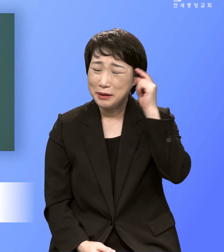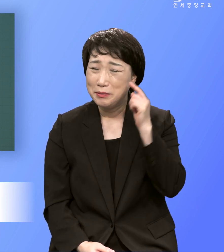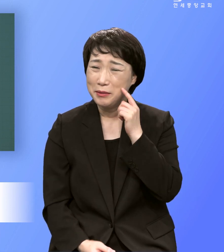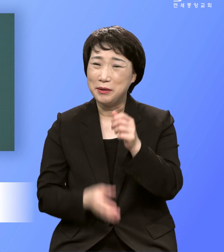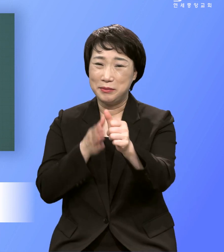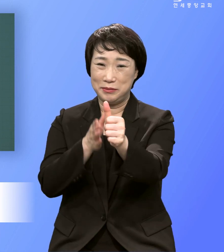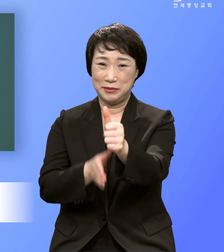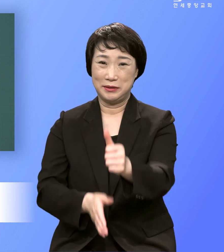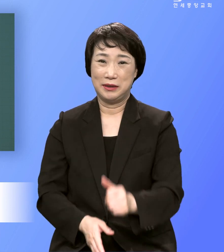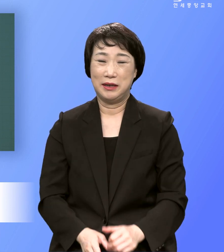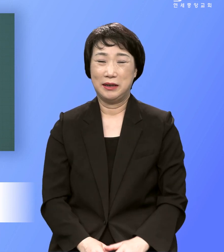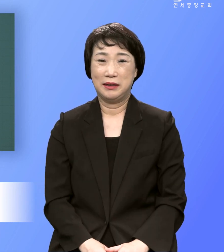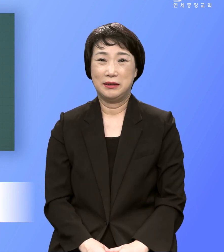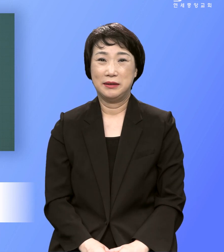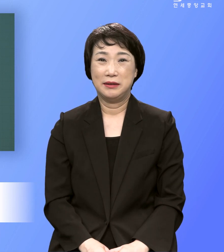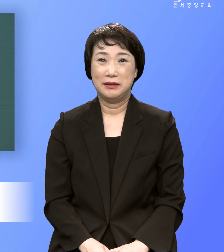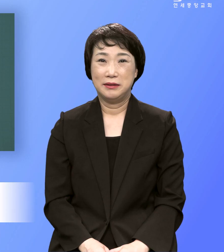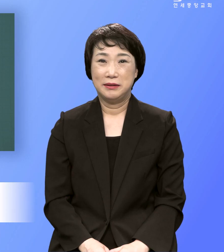생각해봐라.